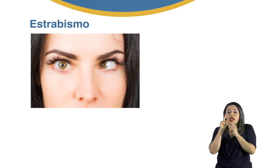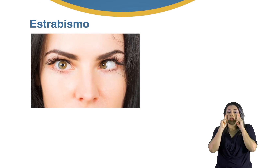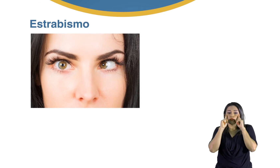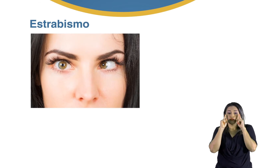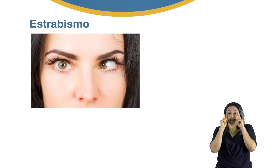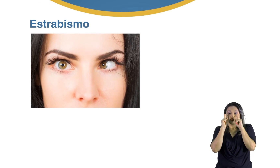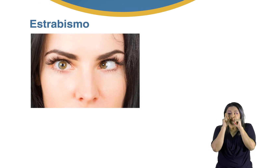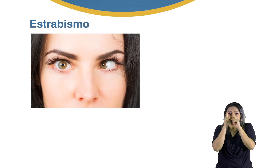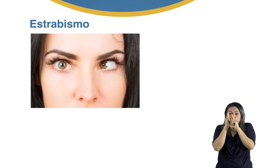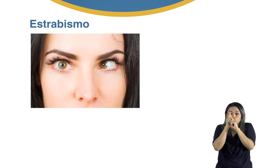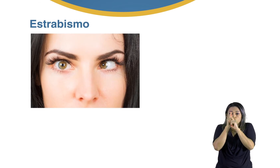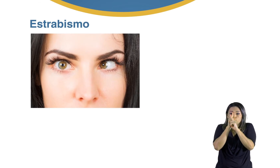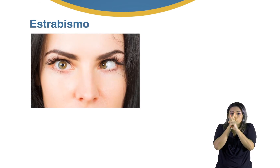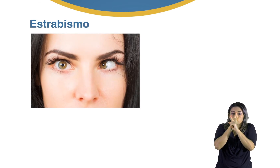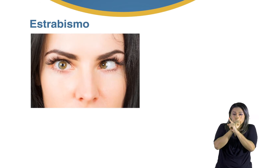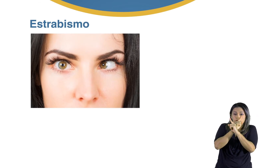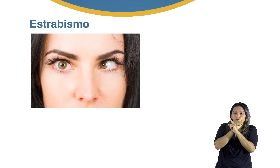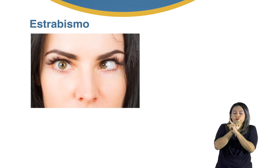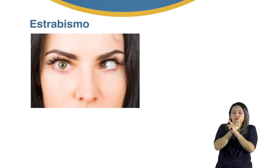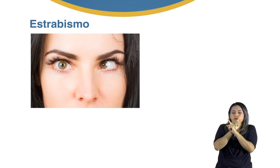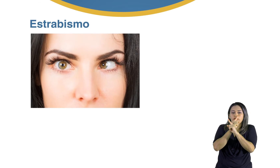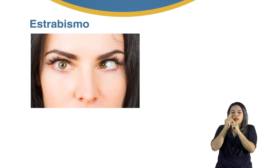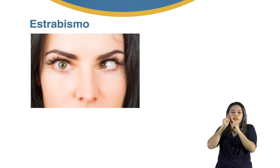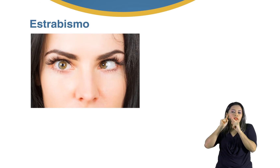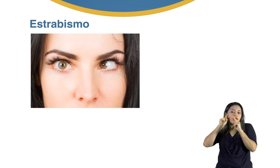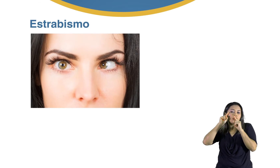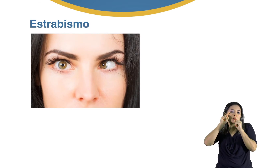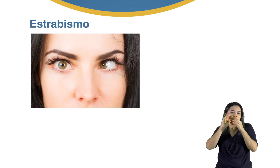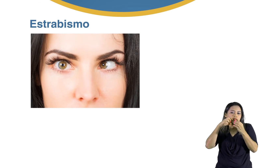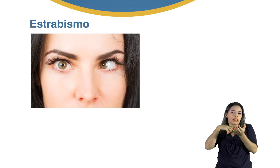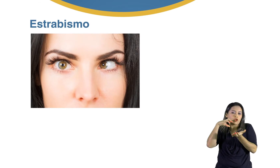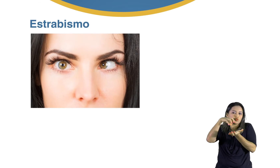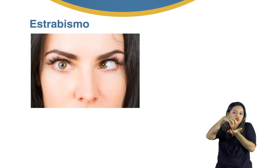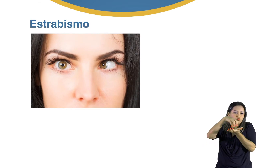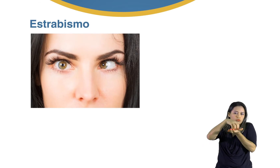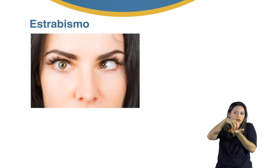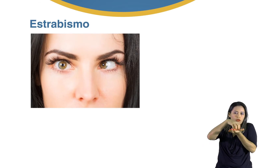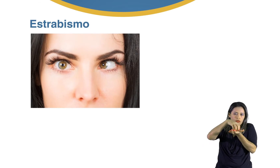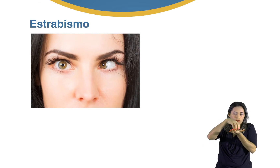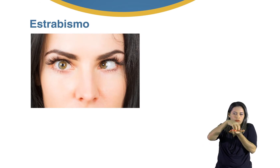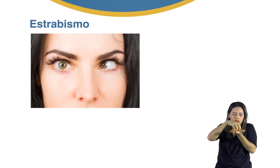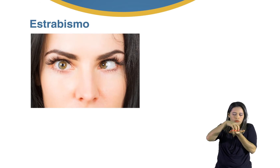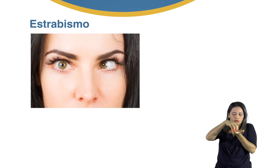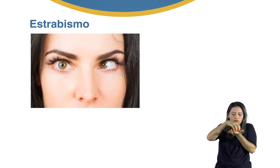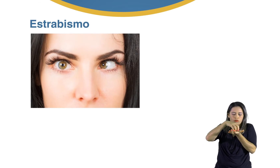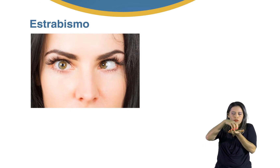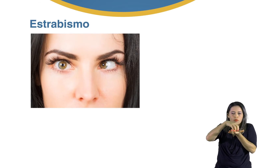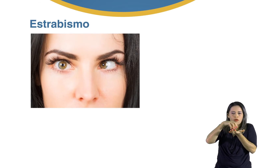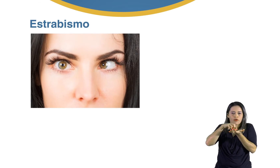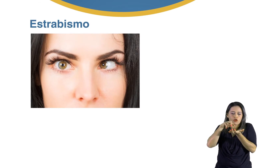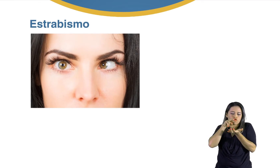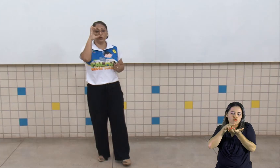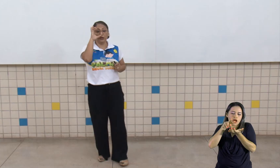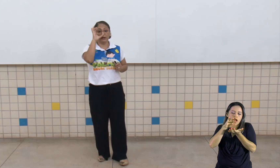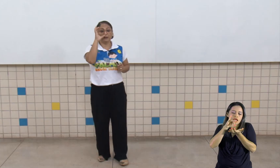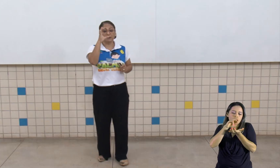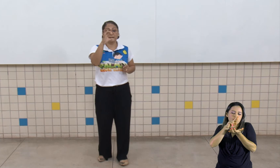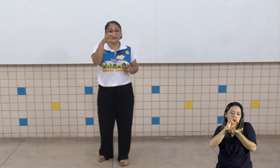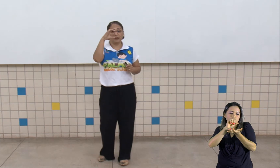óptico. O nervo óptico, ele tem um centro, né, para ele poder deixar a nossa íris, o